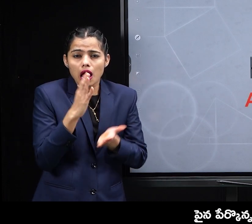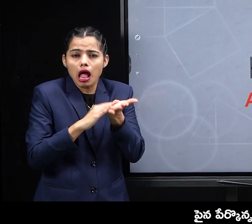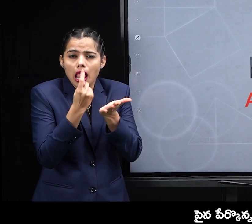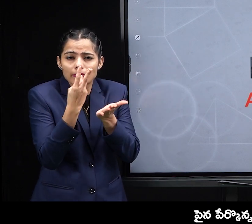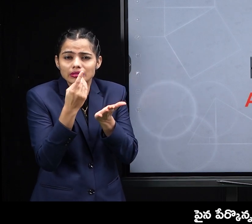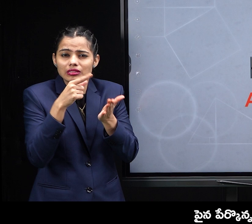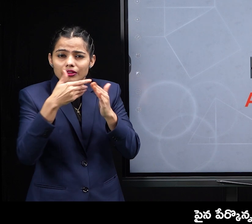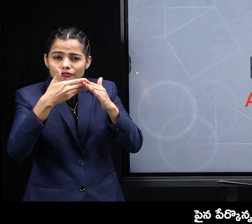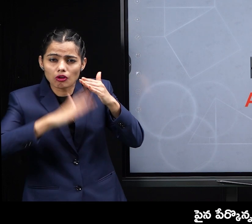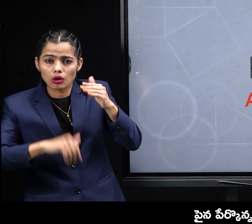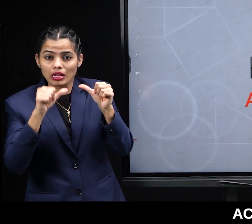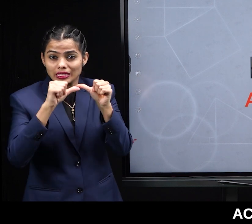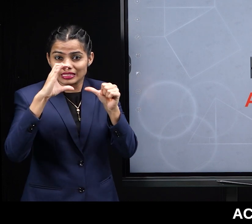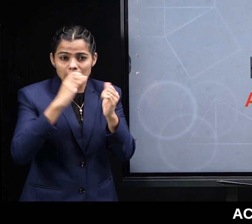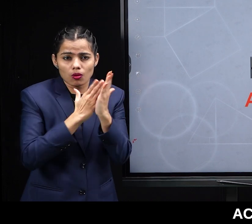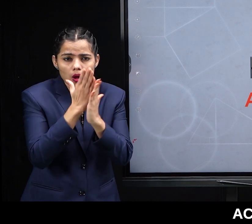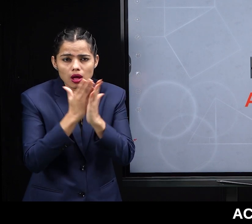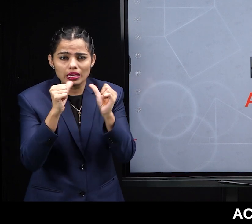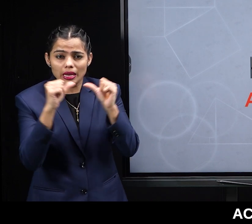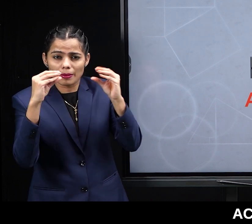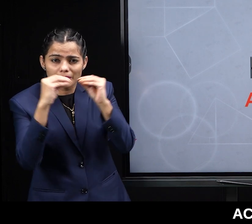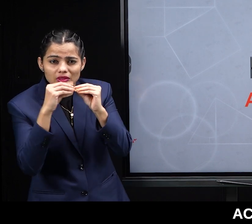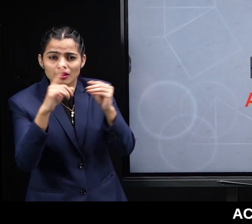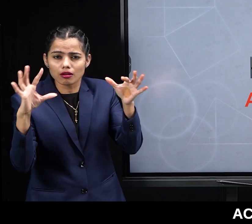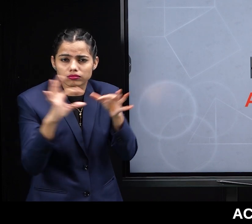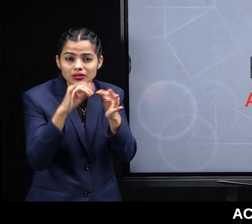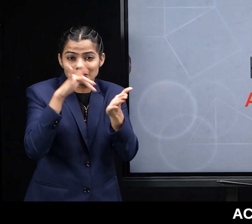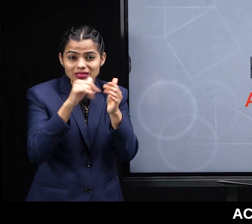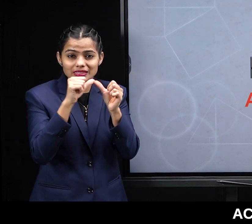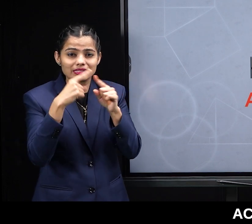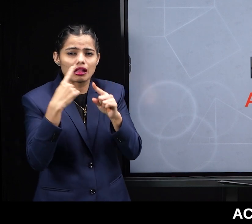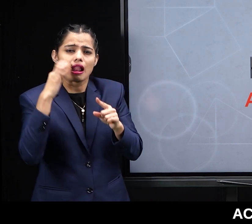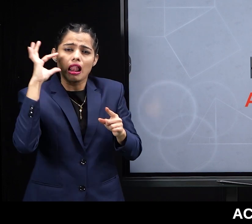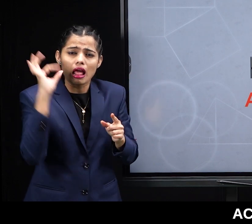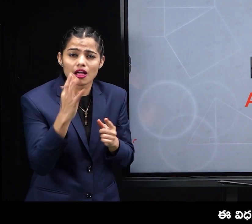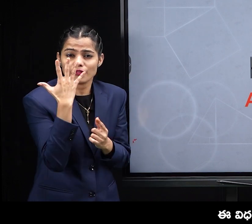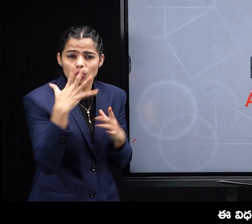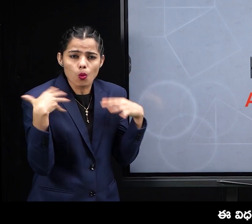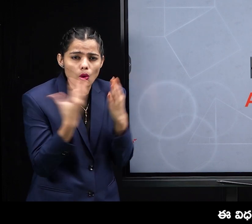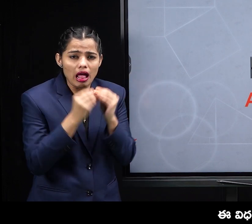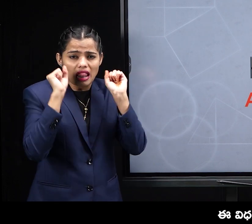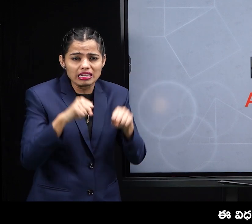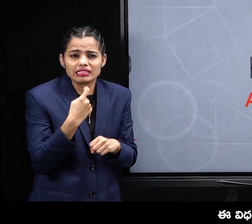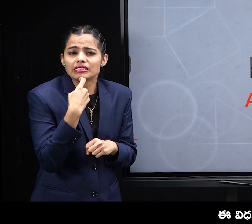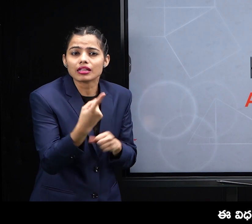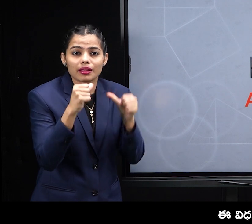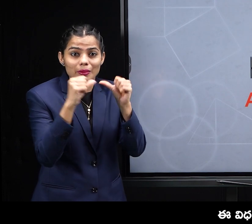ఒబయోగించి ఏసి అనేది ఏబిలో బాగం ఈవిదంగా సూత్రం ఆయిదు